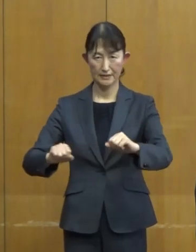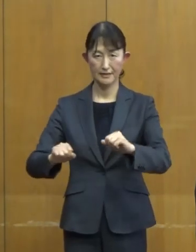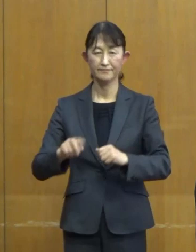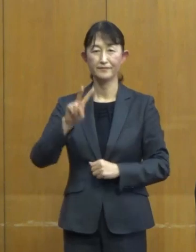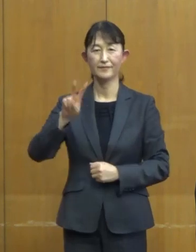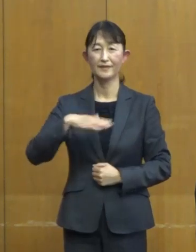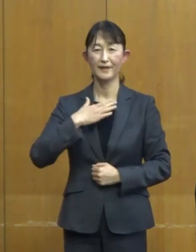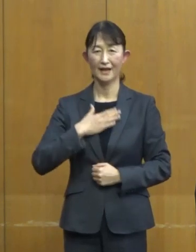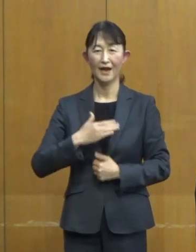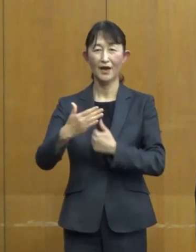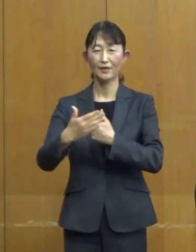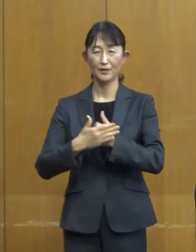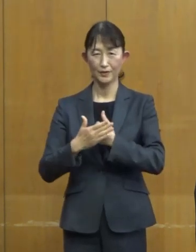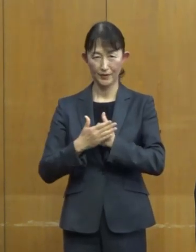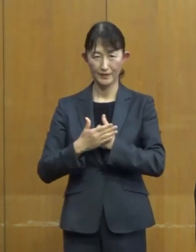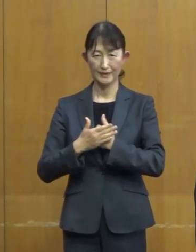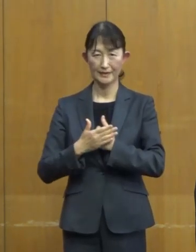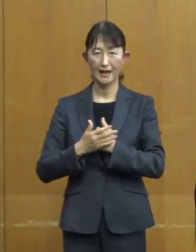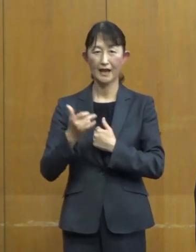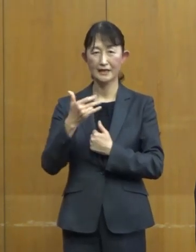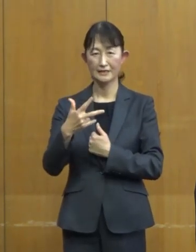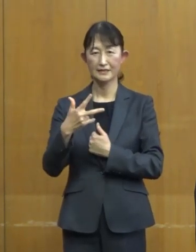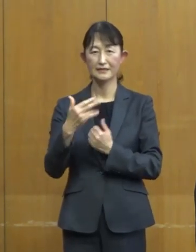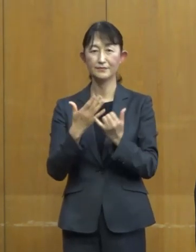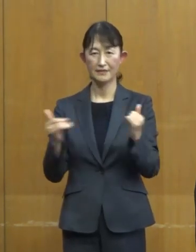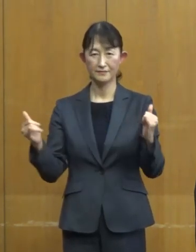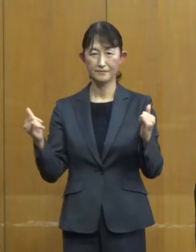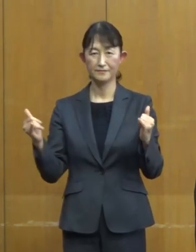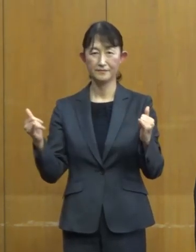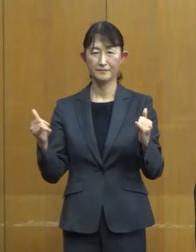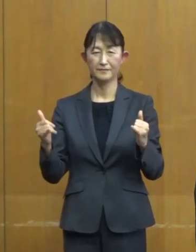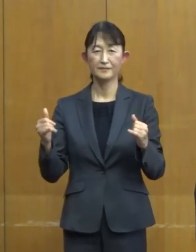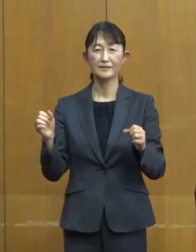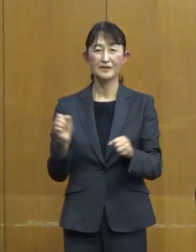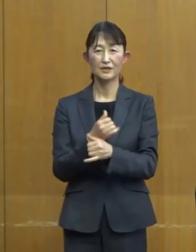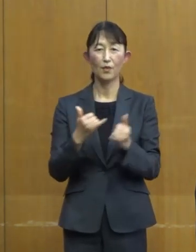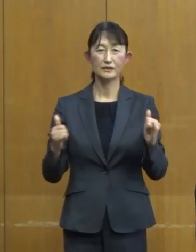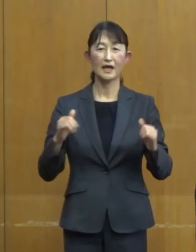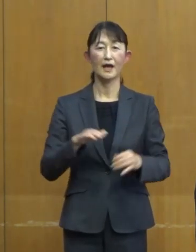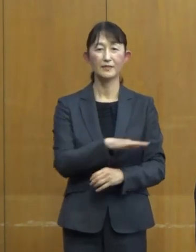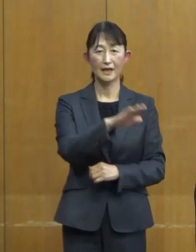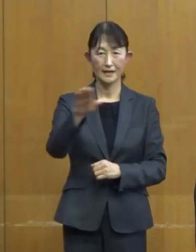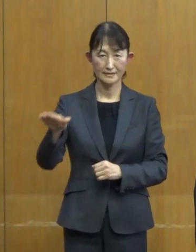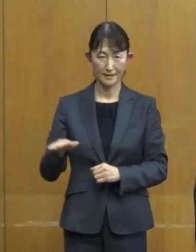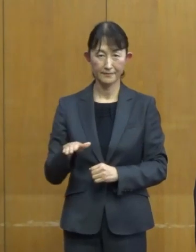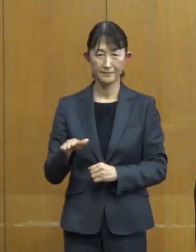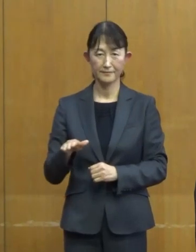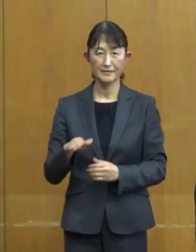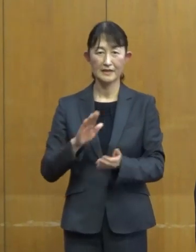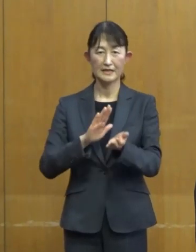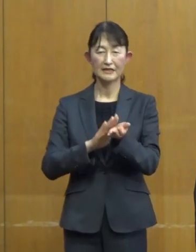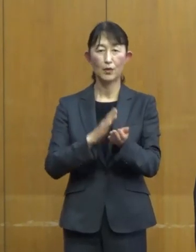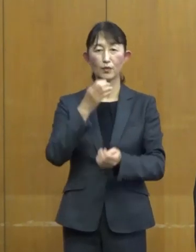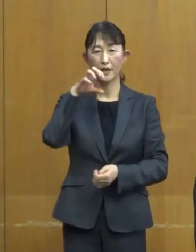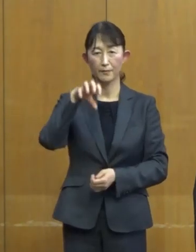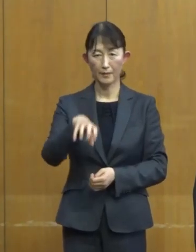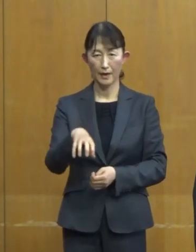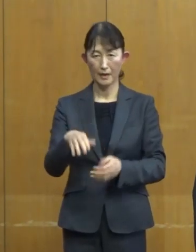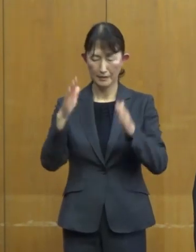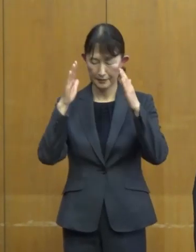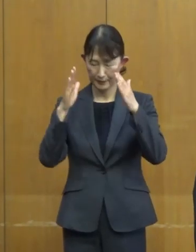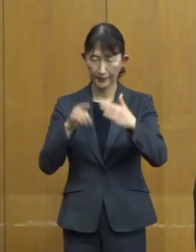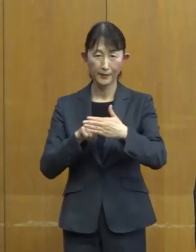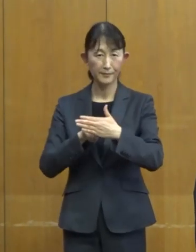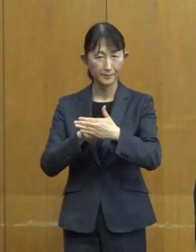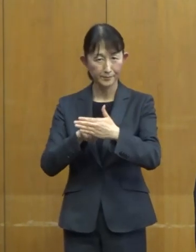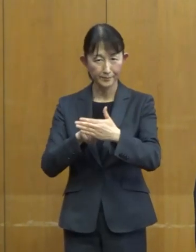にご理解とご協力をいただいた市民また事業者の皆様、医療現場で懸命の